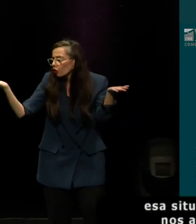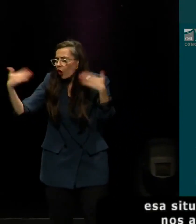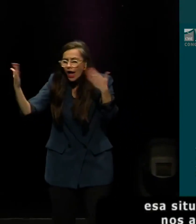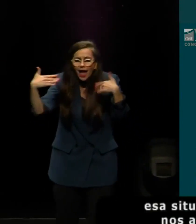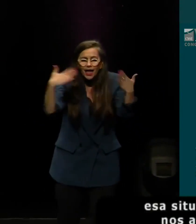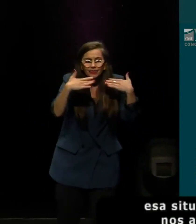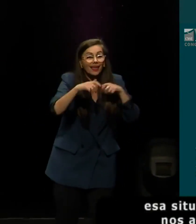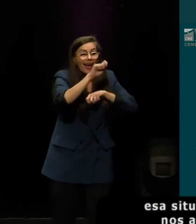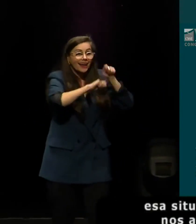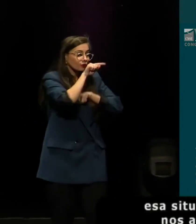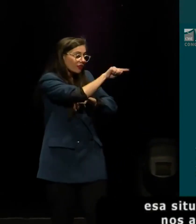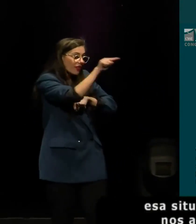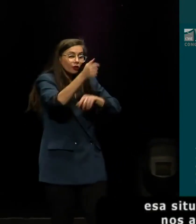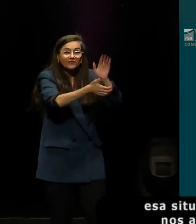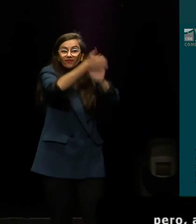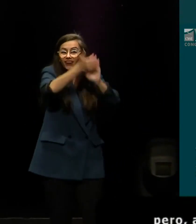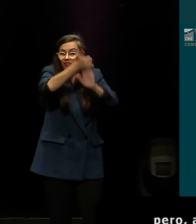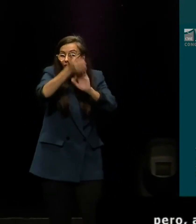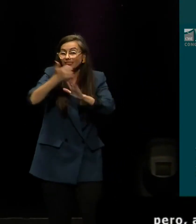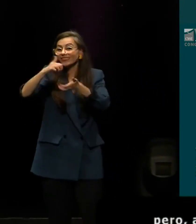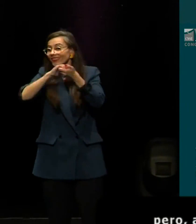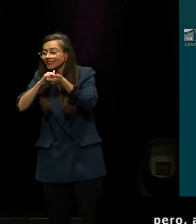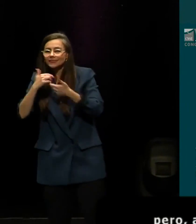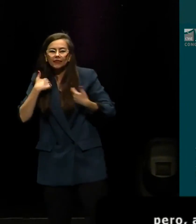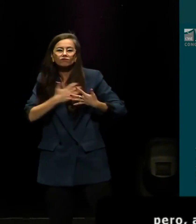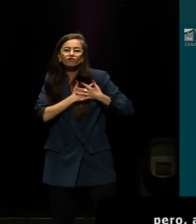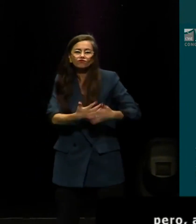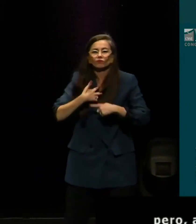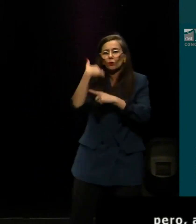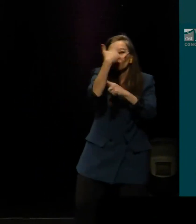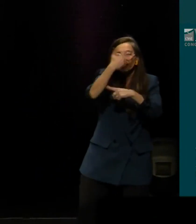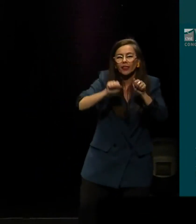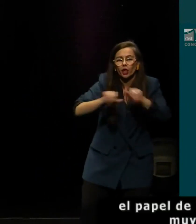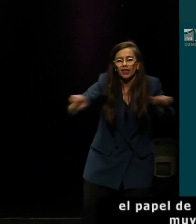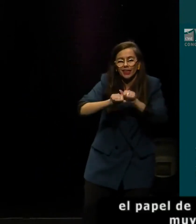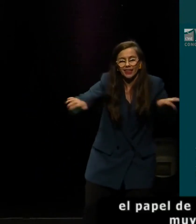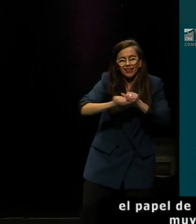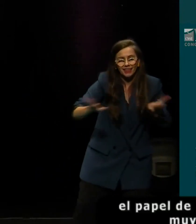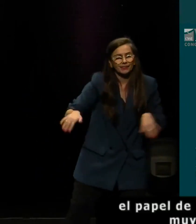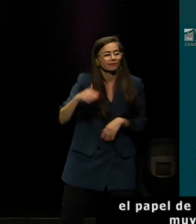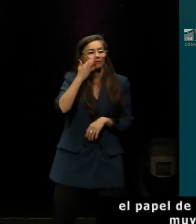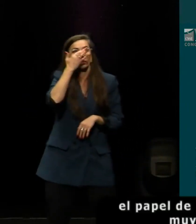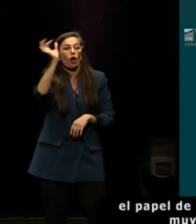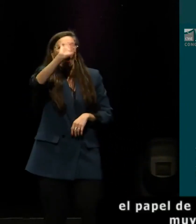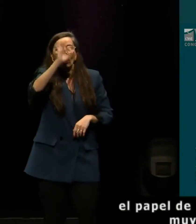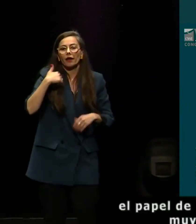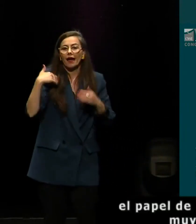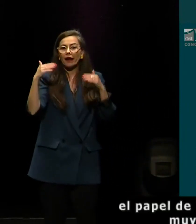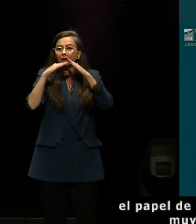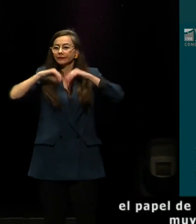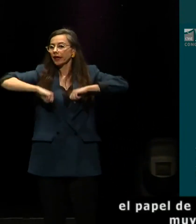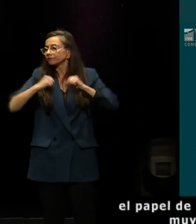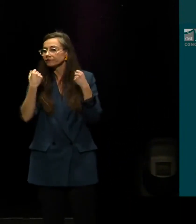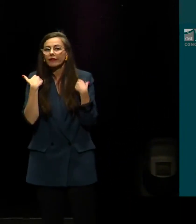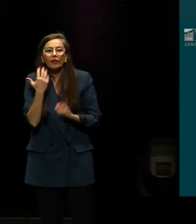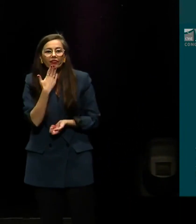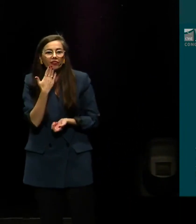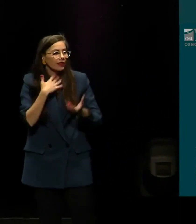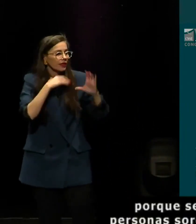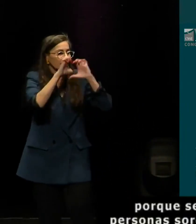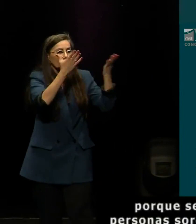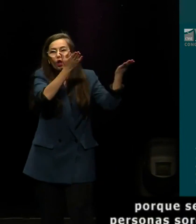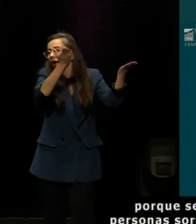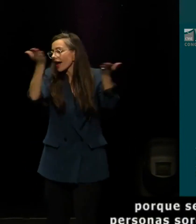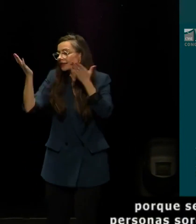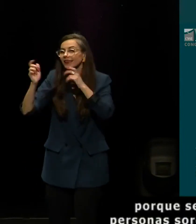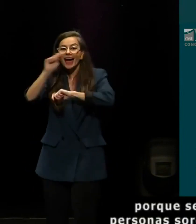muchas personas sordas en estado de confinamiento que no recibían información si no era a través de los vídeos que divulgaban a través de las federaciones o